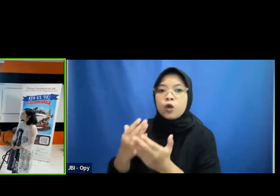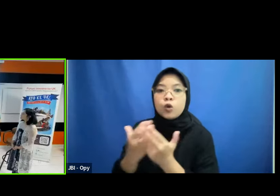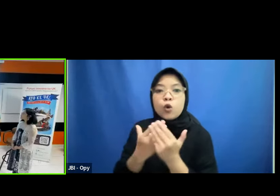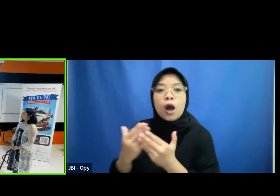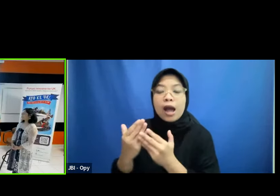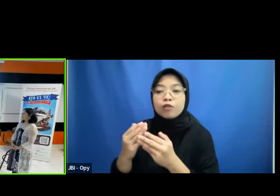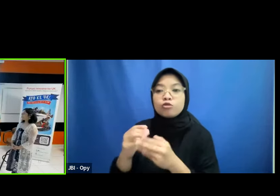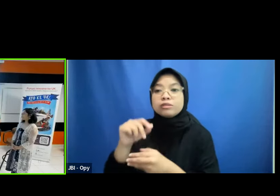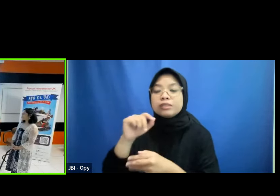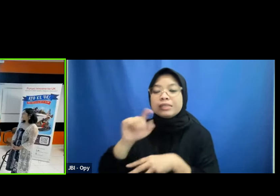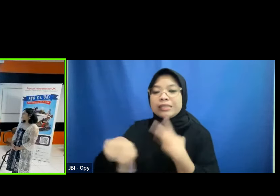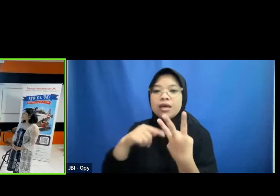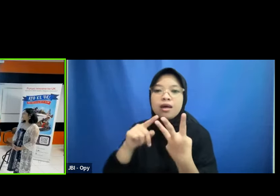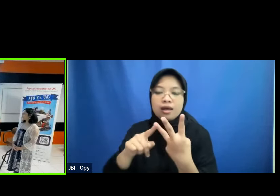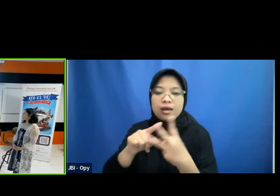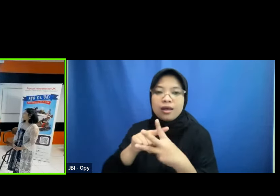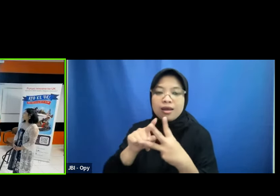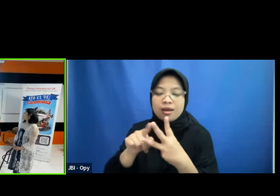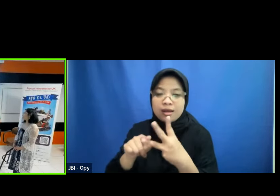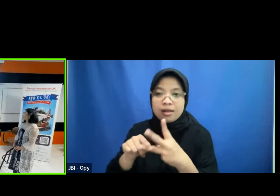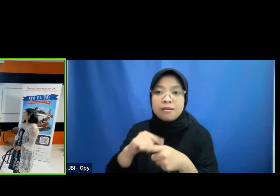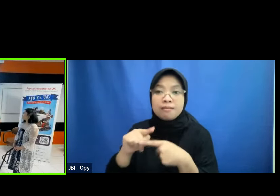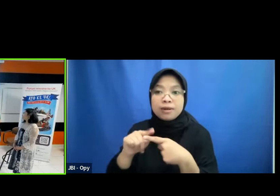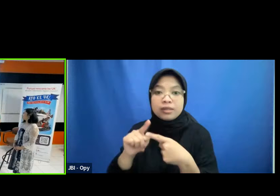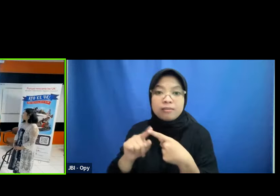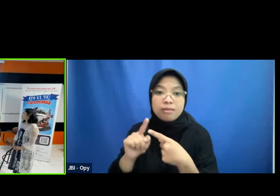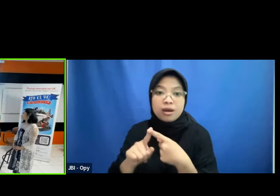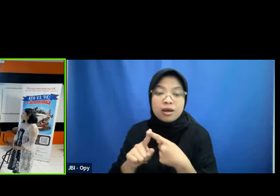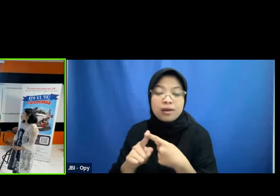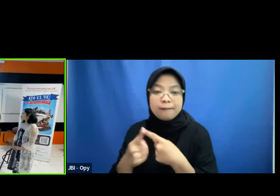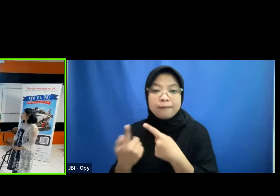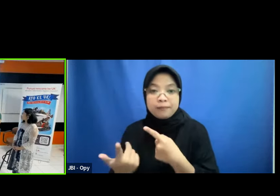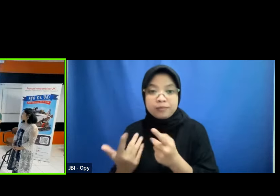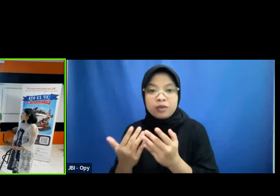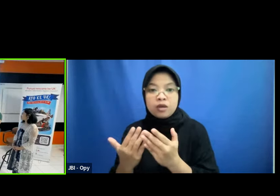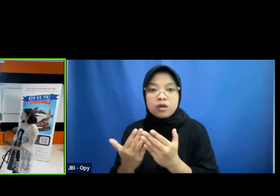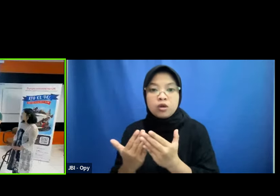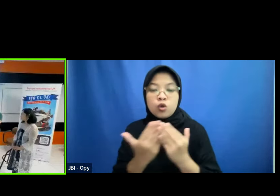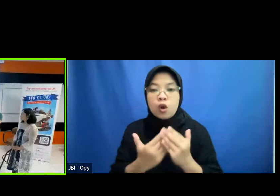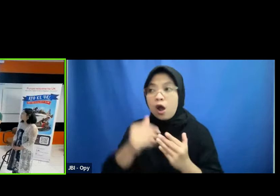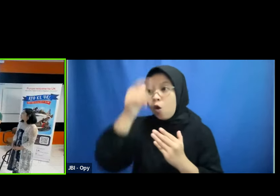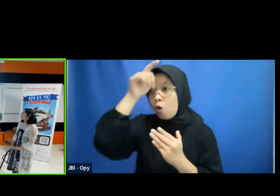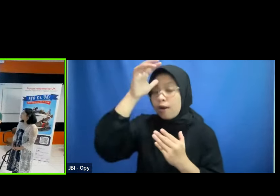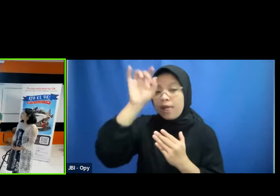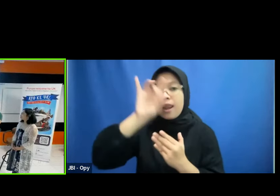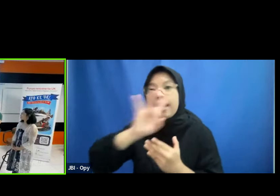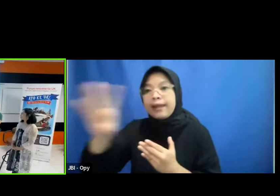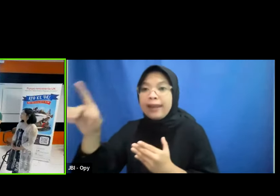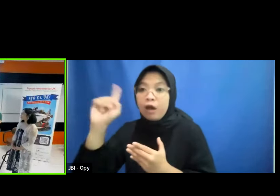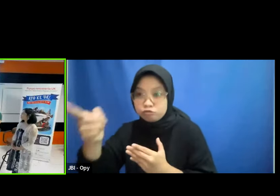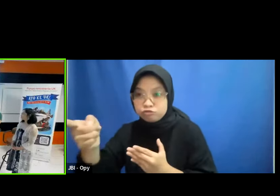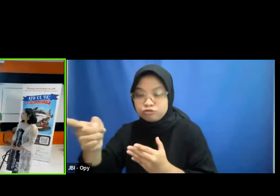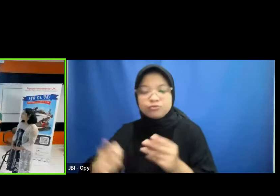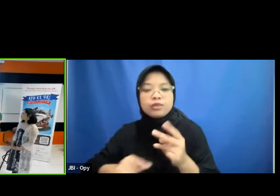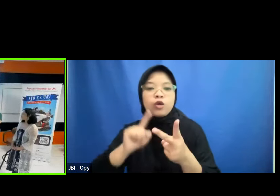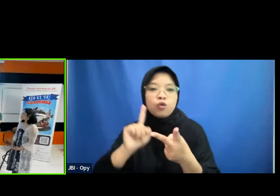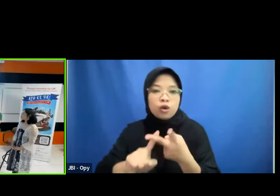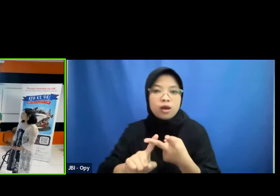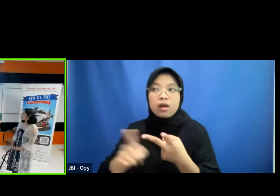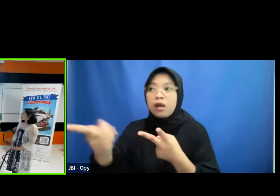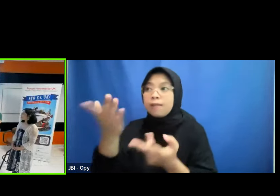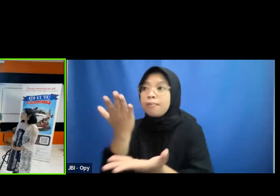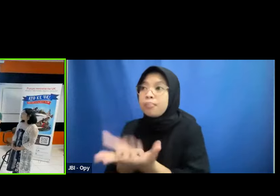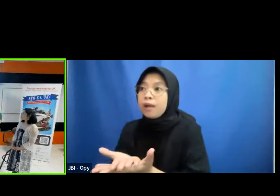ada tiga G dia pertama doain orang lalu minta